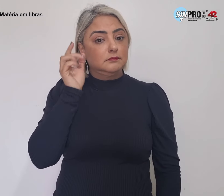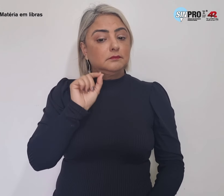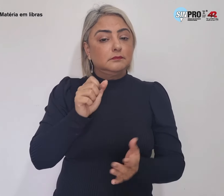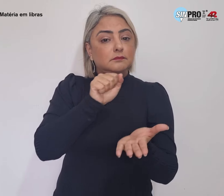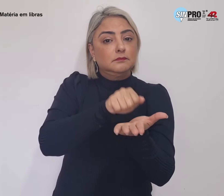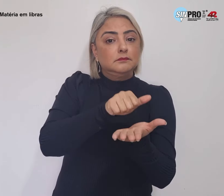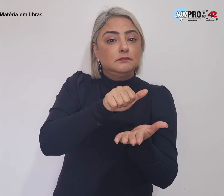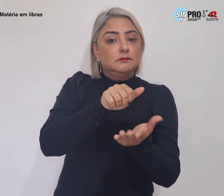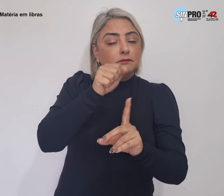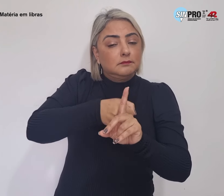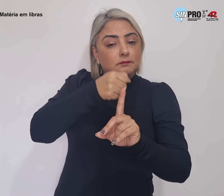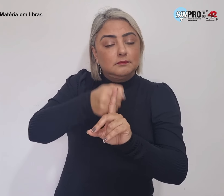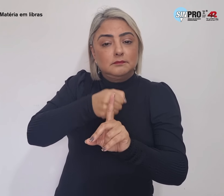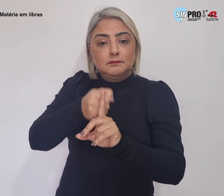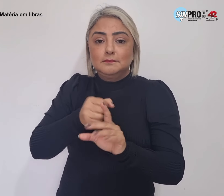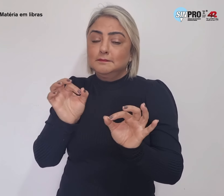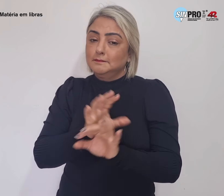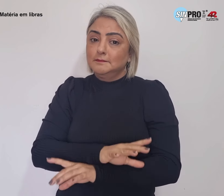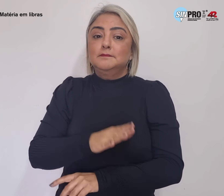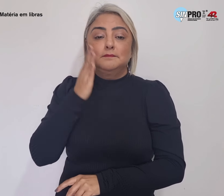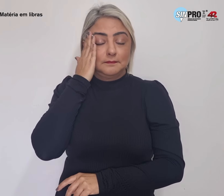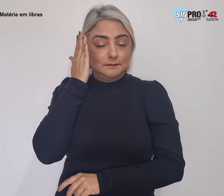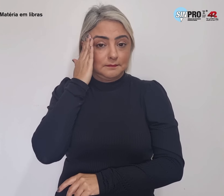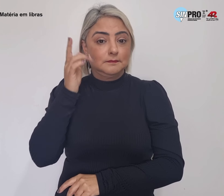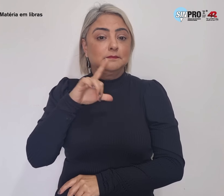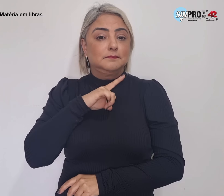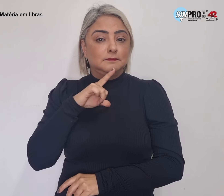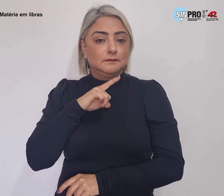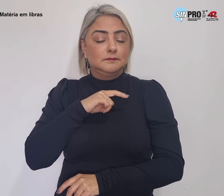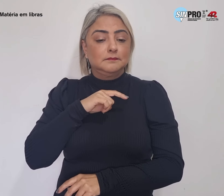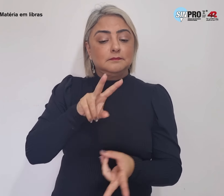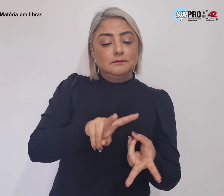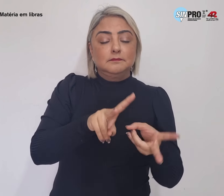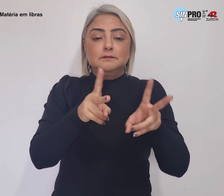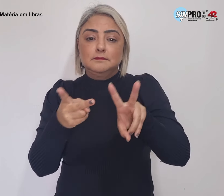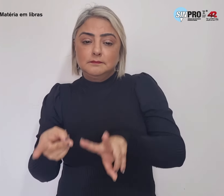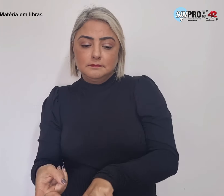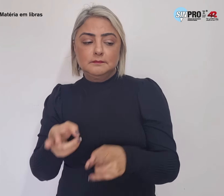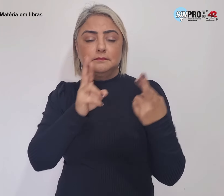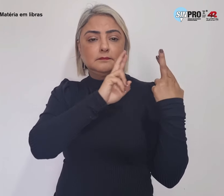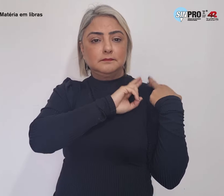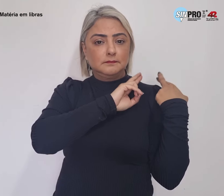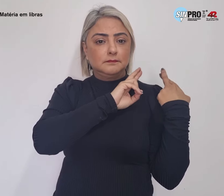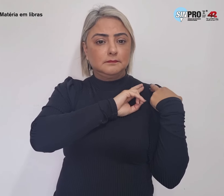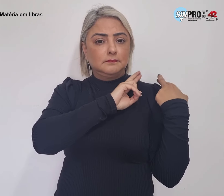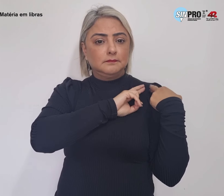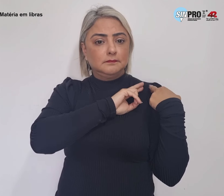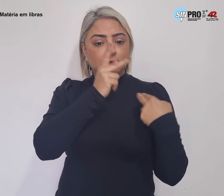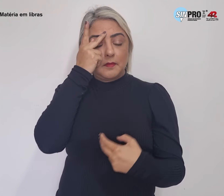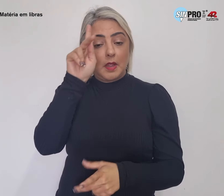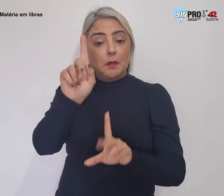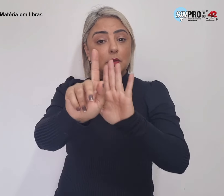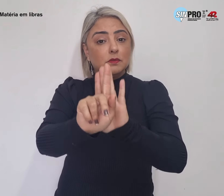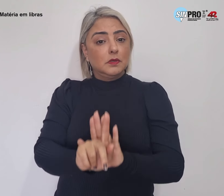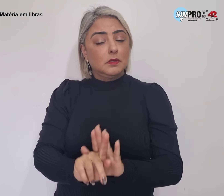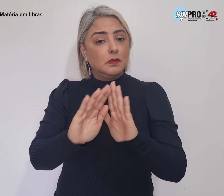Sabemos que há a transferência de responsabilidades para os gestores como forma de se omitir